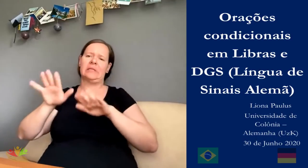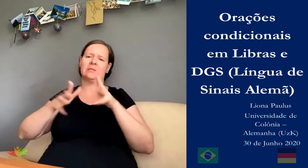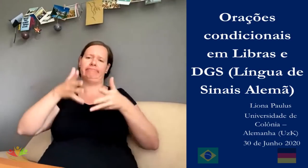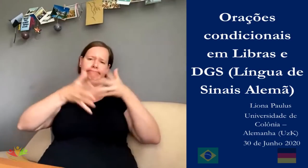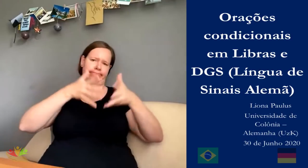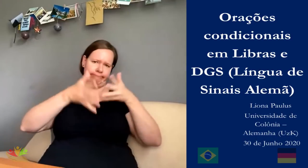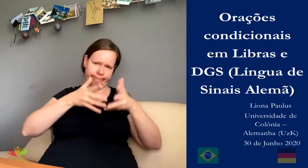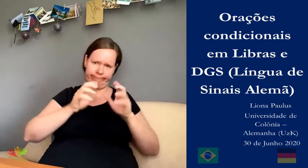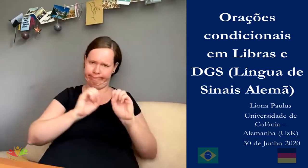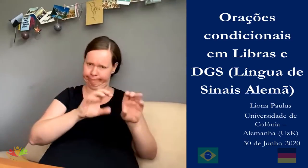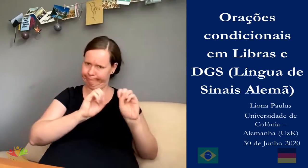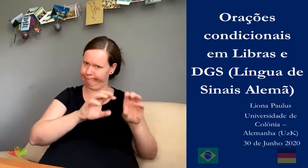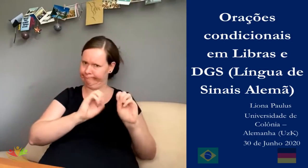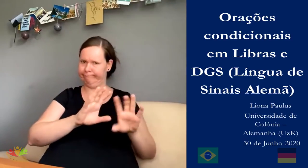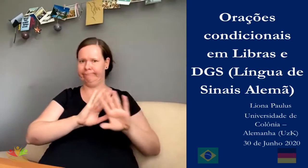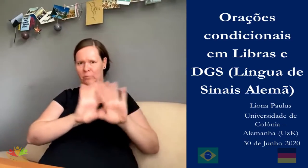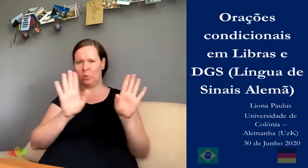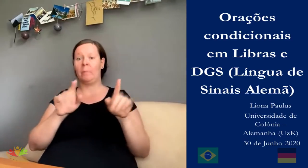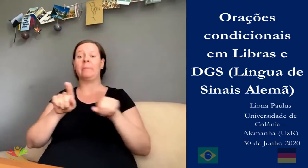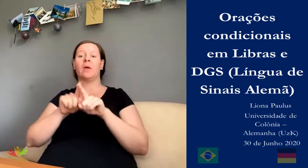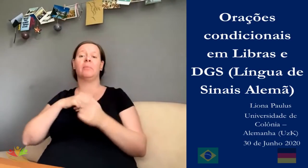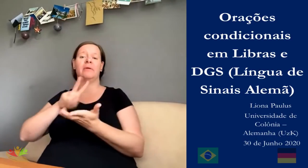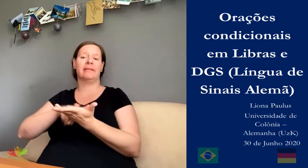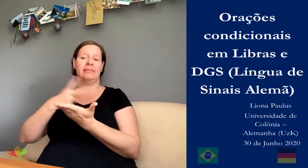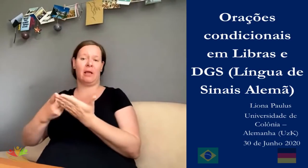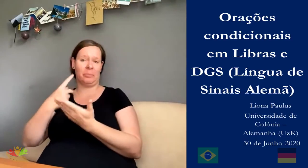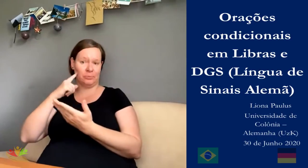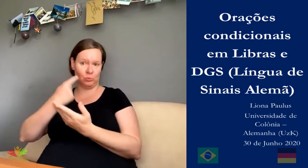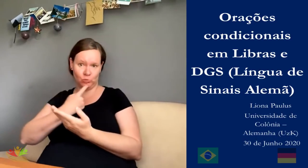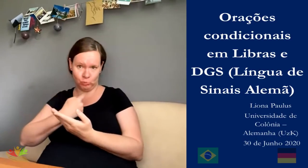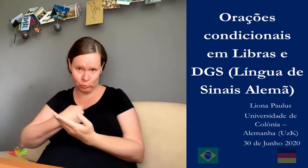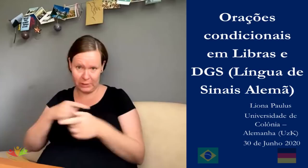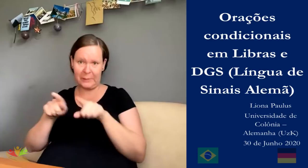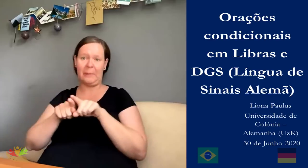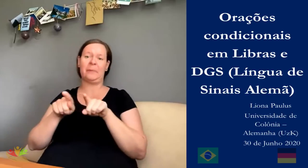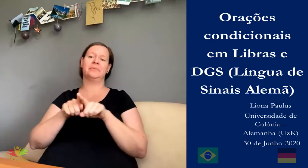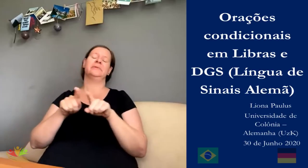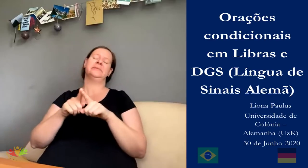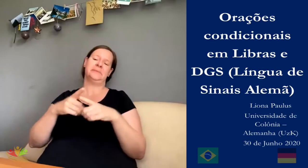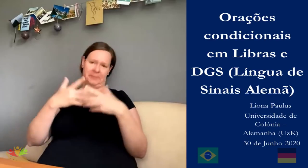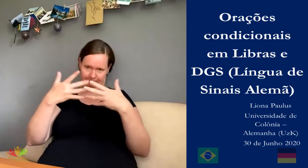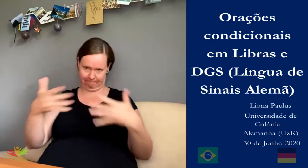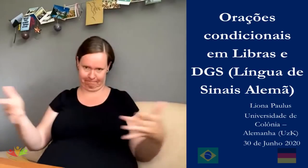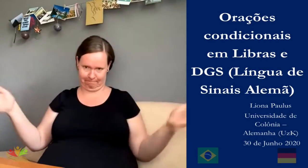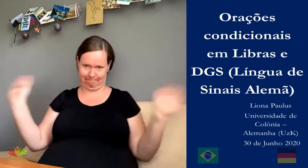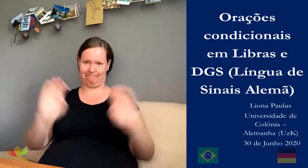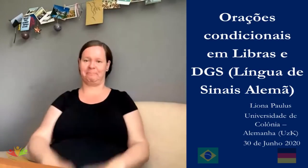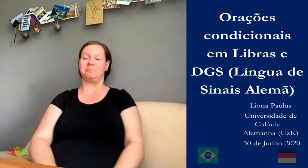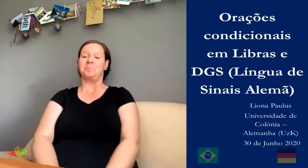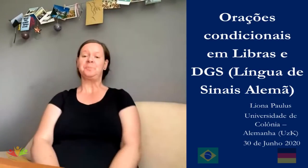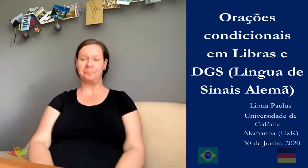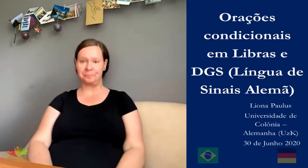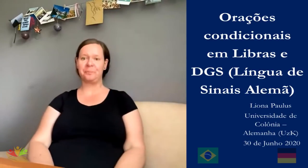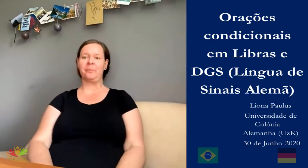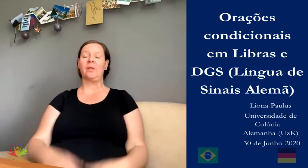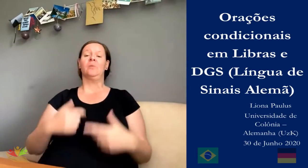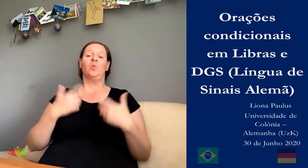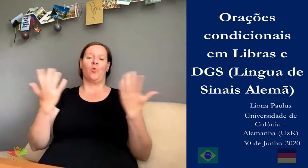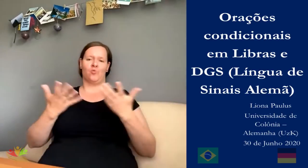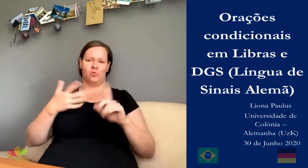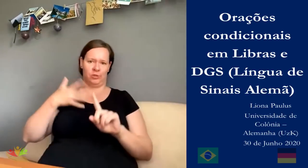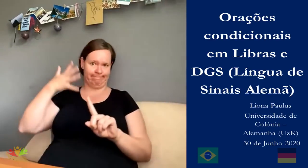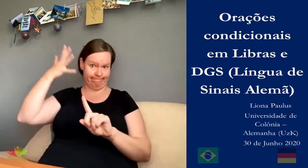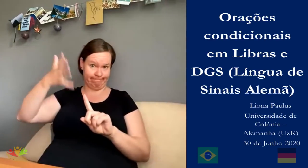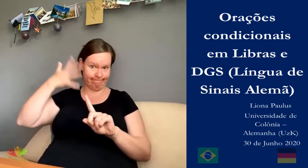também tradutora de língua de sinais, às vezes eu trabalho também ensinando língua de sinais e sou